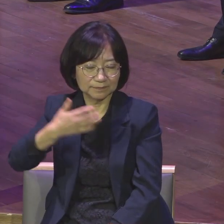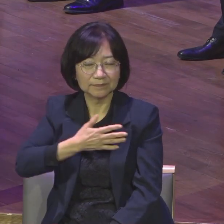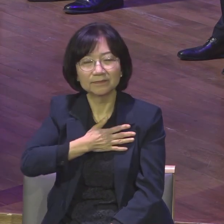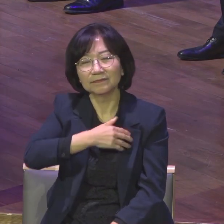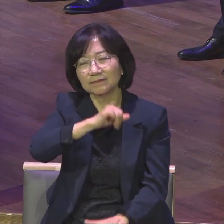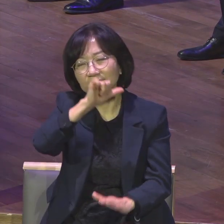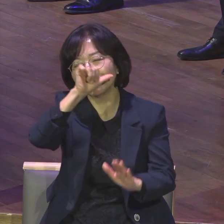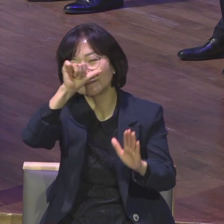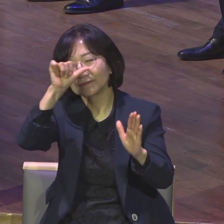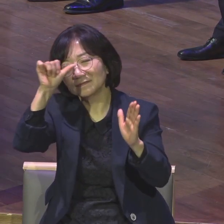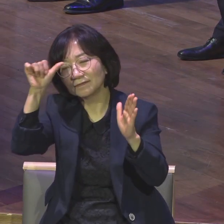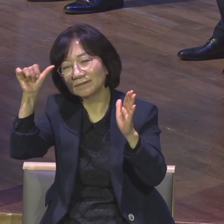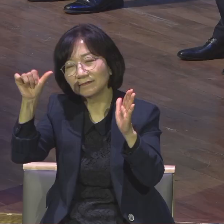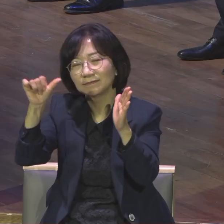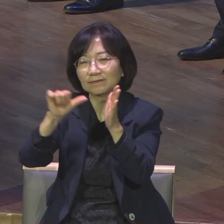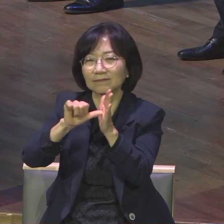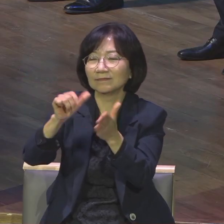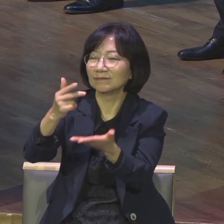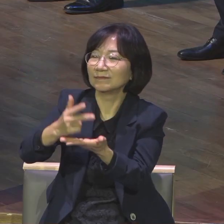내 평생에